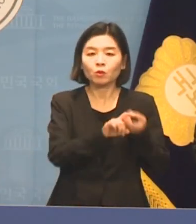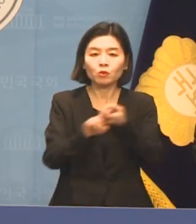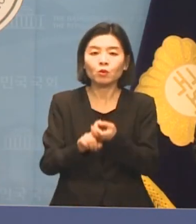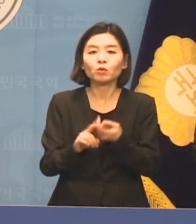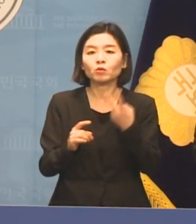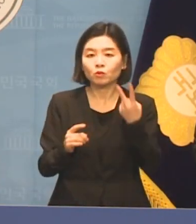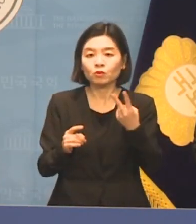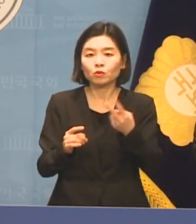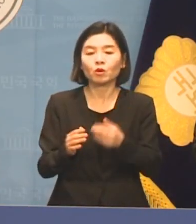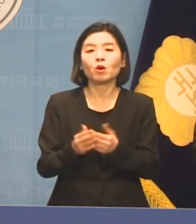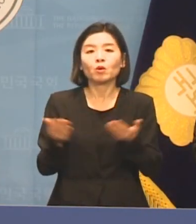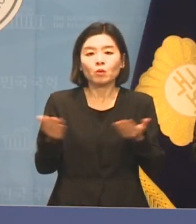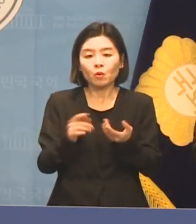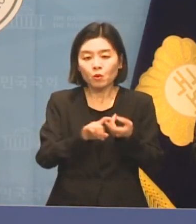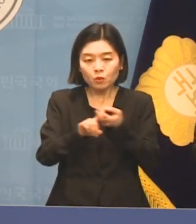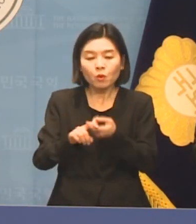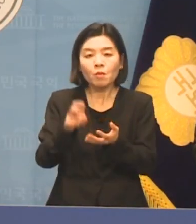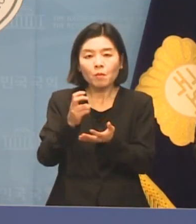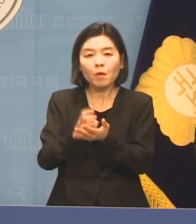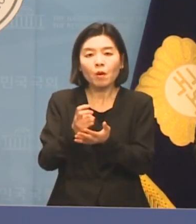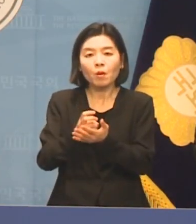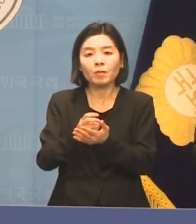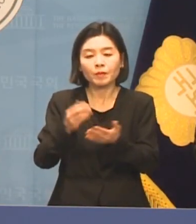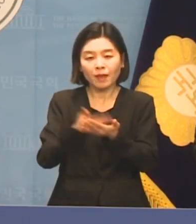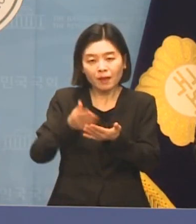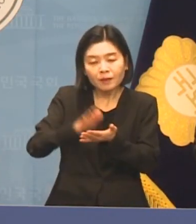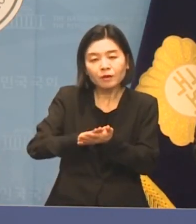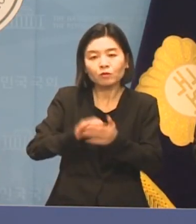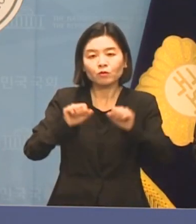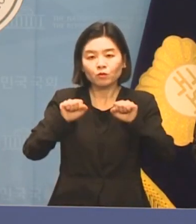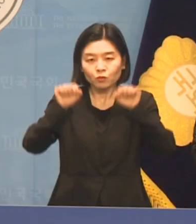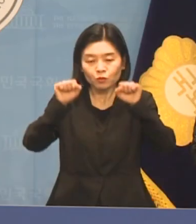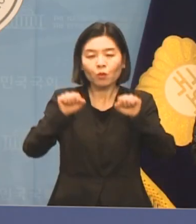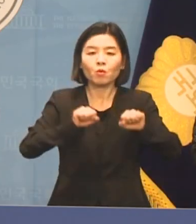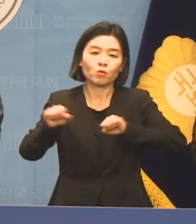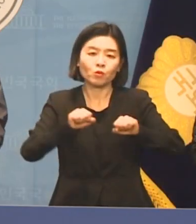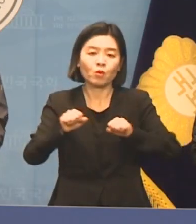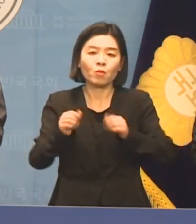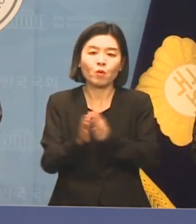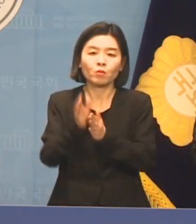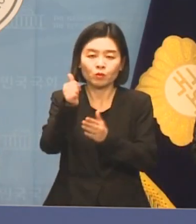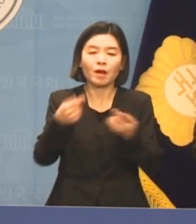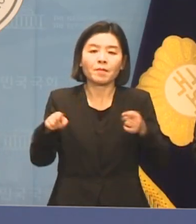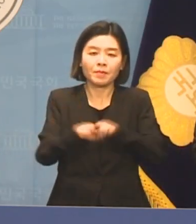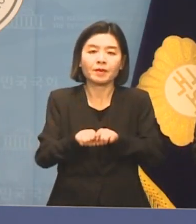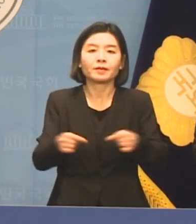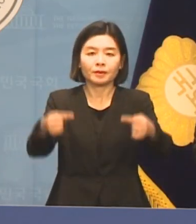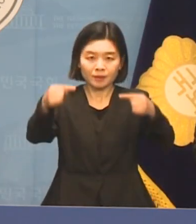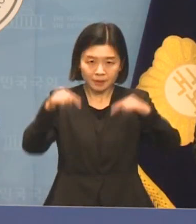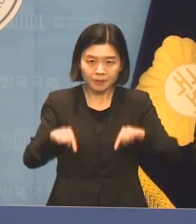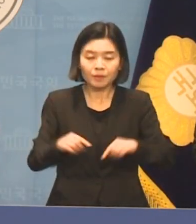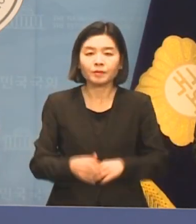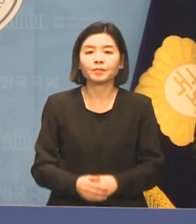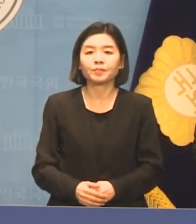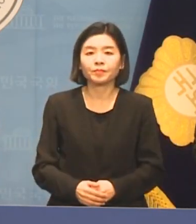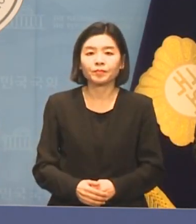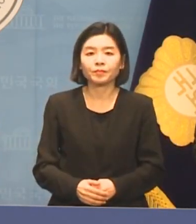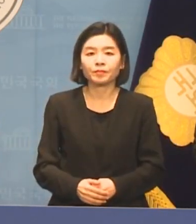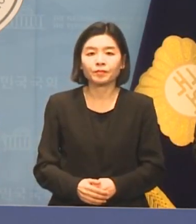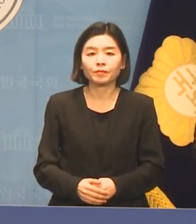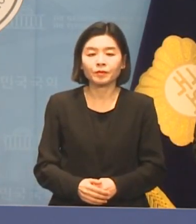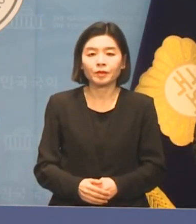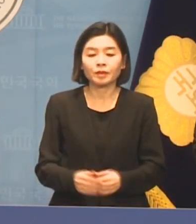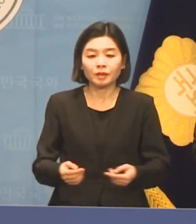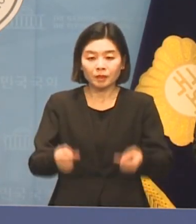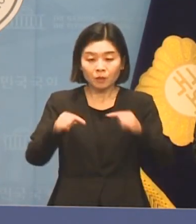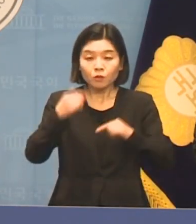개정 운동본부가 공동으로 주최하는 기자회견입니다. 먼저 오늘 기자회견에 참석하신 참석자를 소개해 드리도록